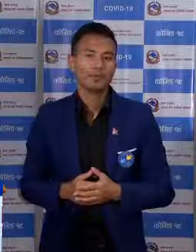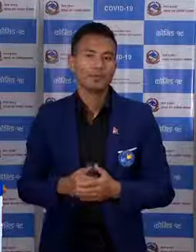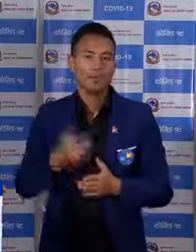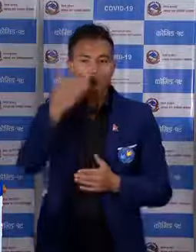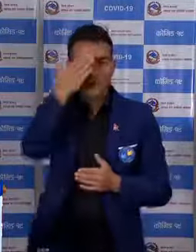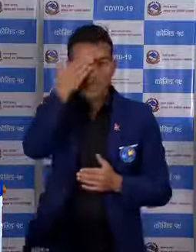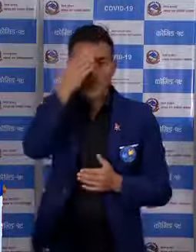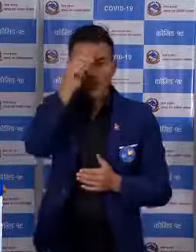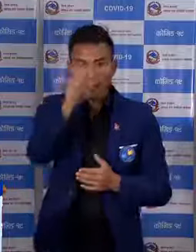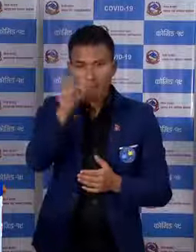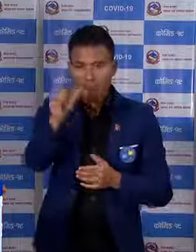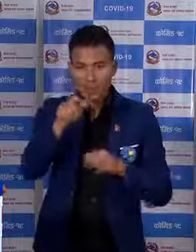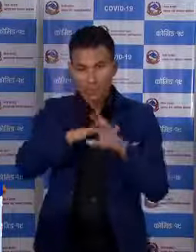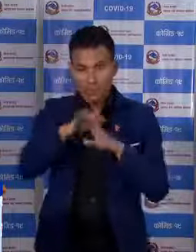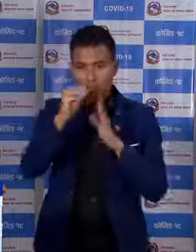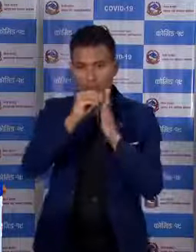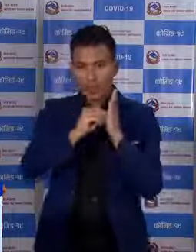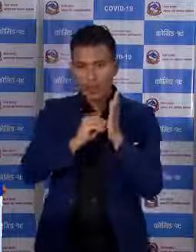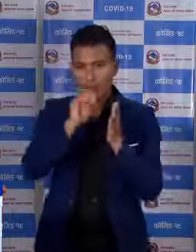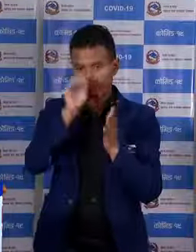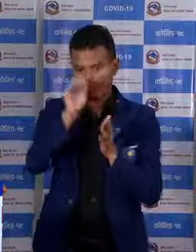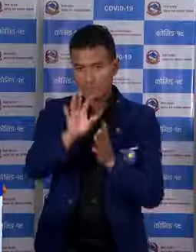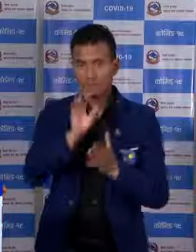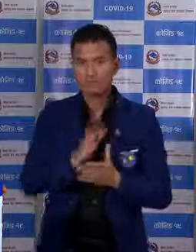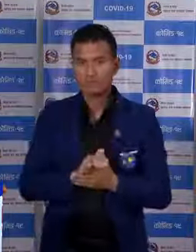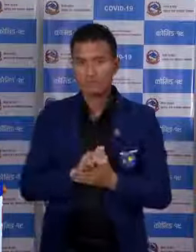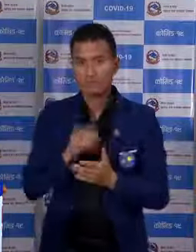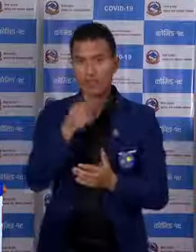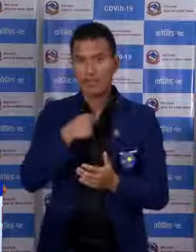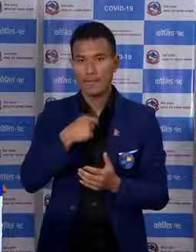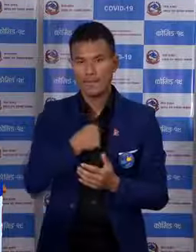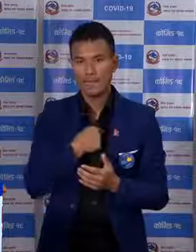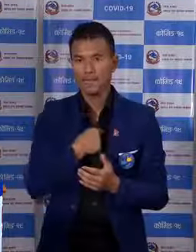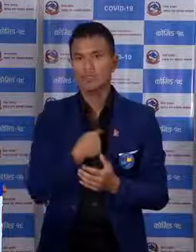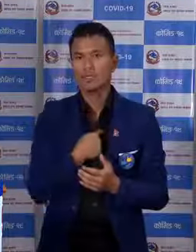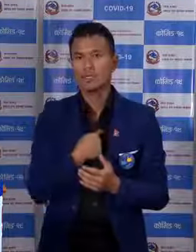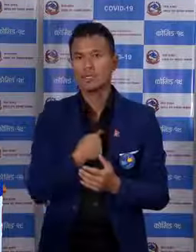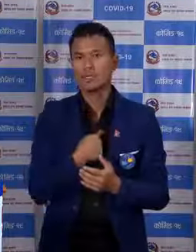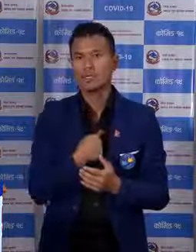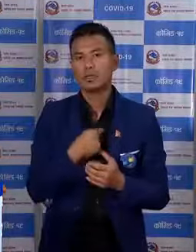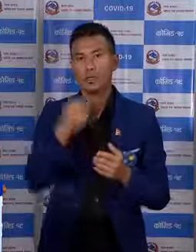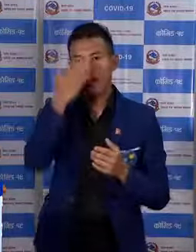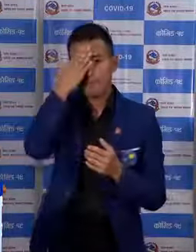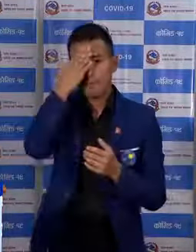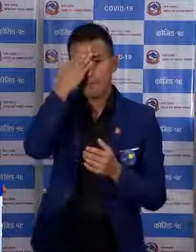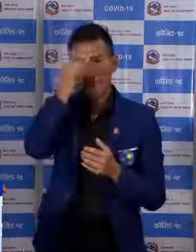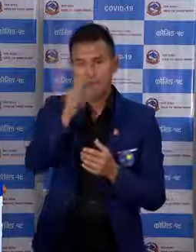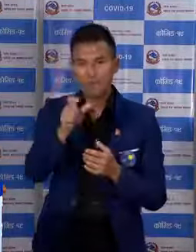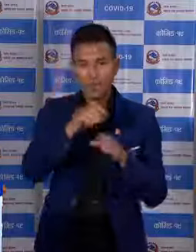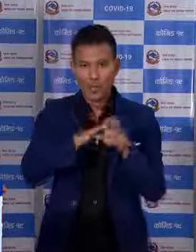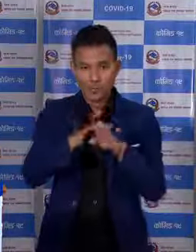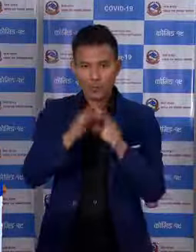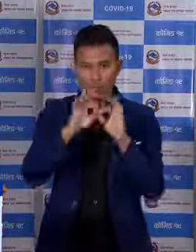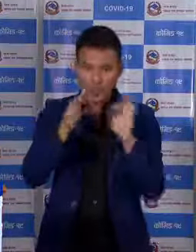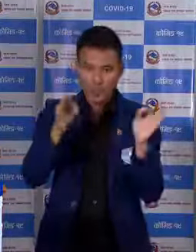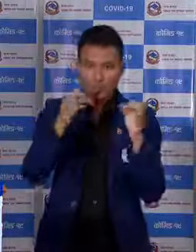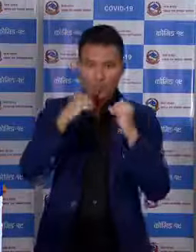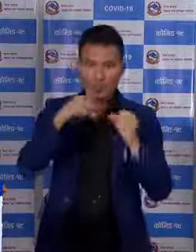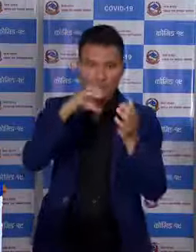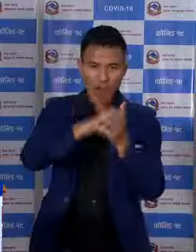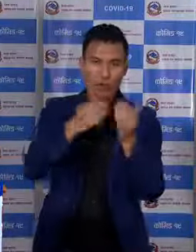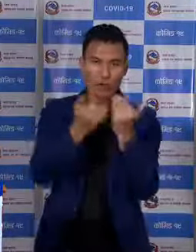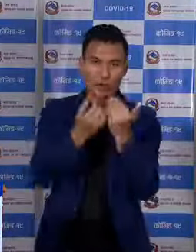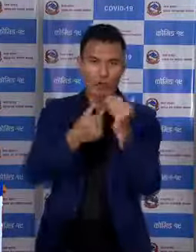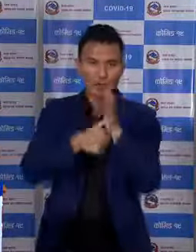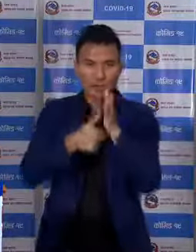संक्रमीद भयक्ति हरुको विवरन दिना चाहां छो आमिलाई संक्रमीद भयक्ति हरुको विविन्न परयोक्सालामा